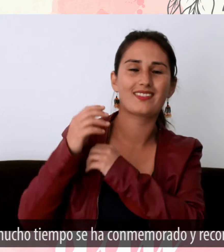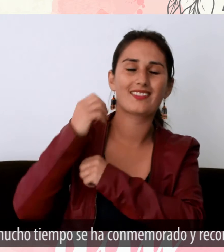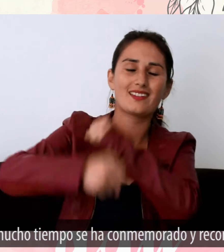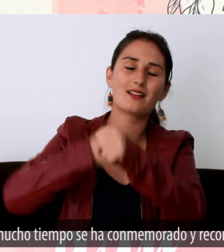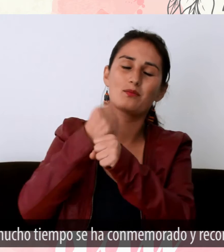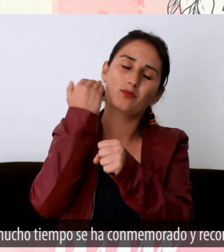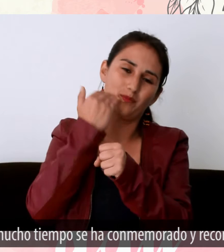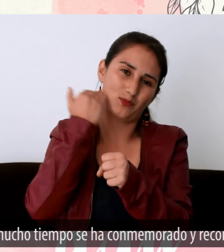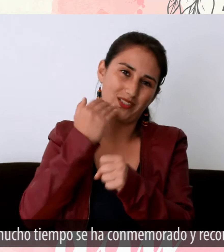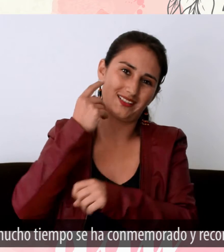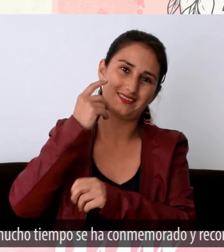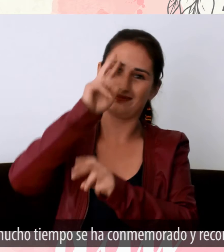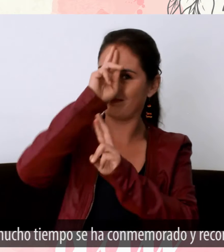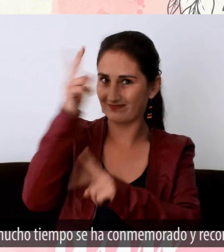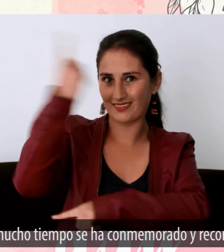recordado.